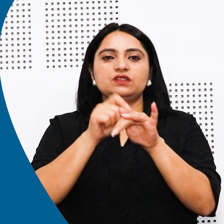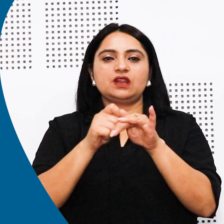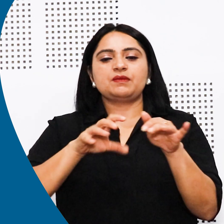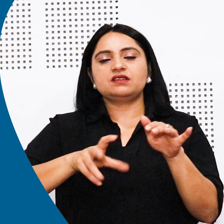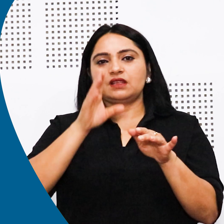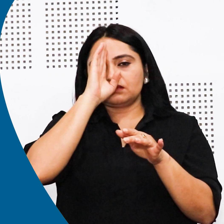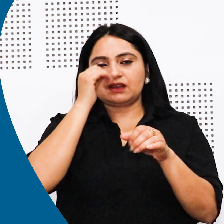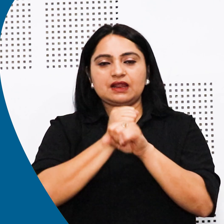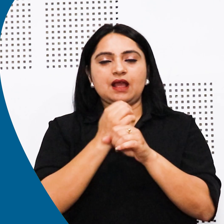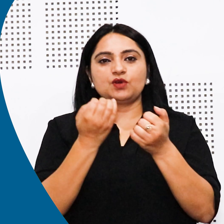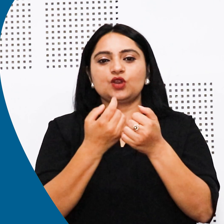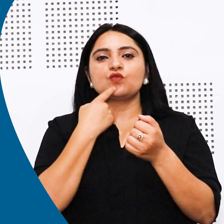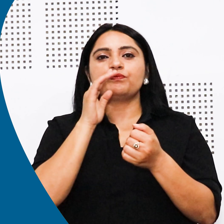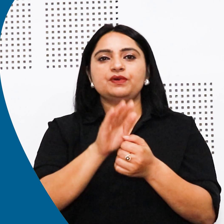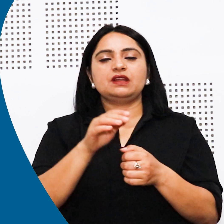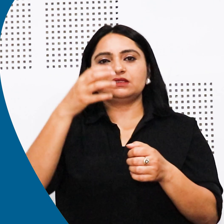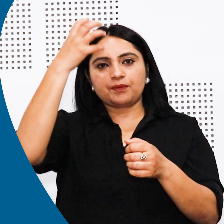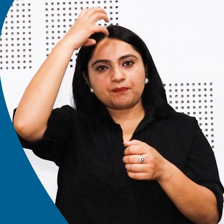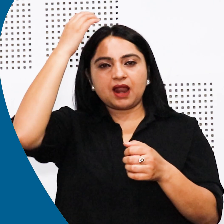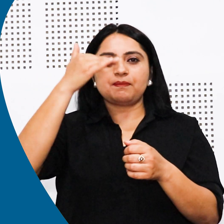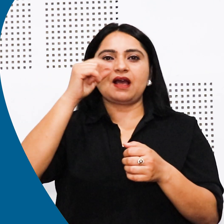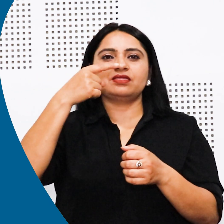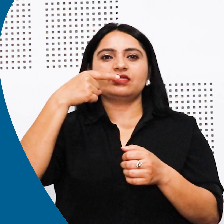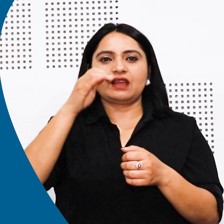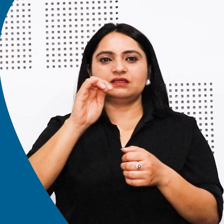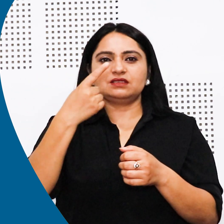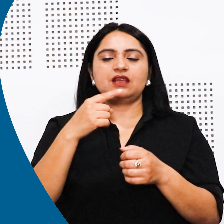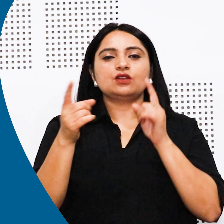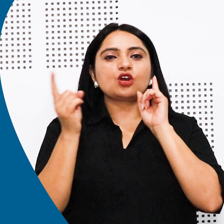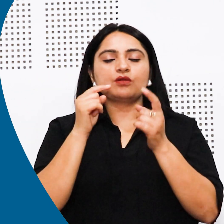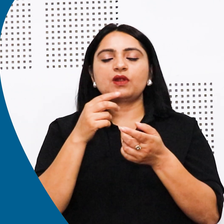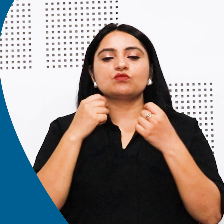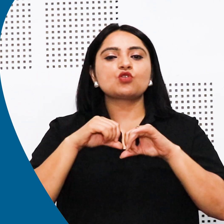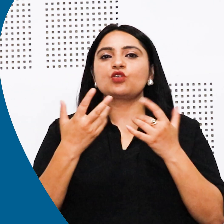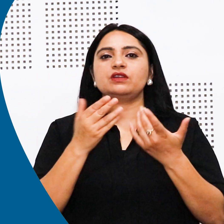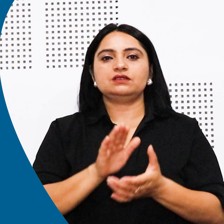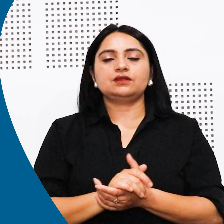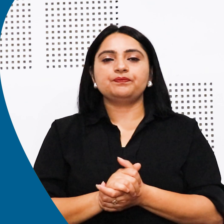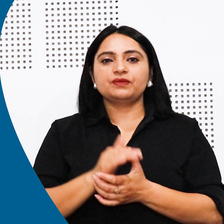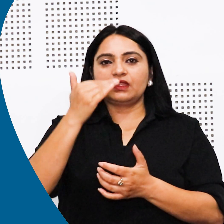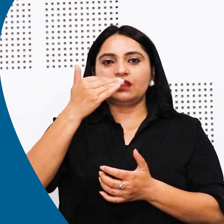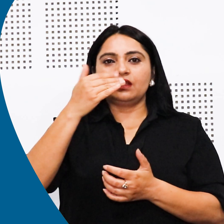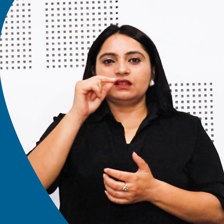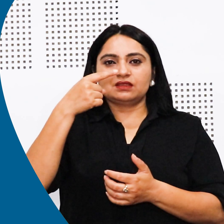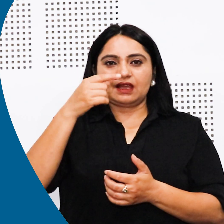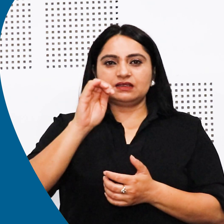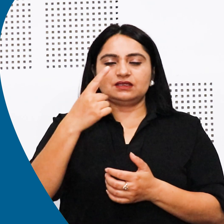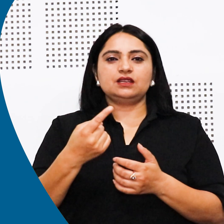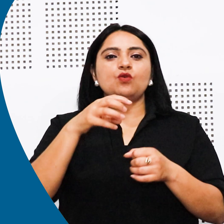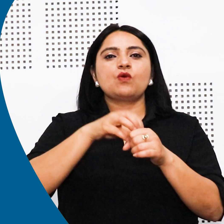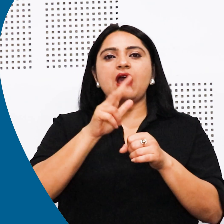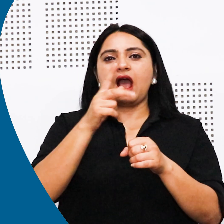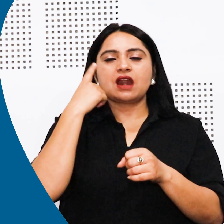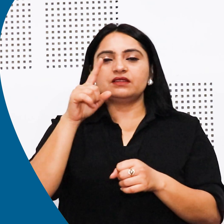काम गरिरहेको बताउँछन्। पाल्पाको तानसेन नगरपालिकाको अभ्यास कस्तो छ त? तानसेन नगरपालिकाको वडा नम्बर 8